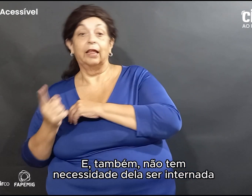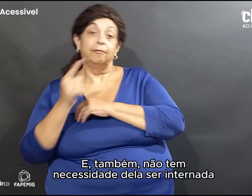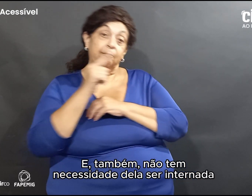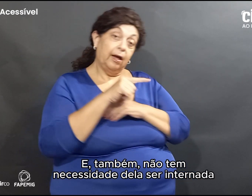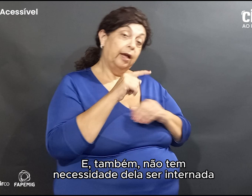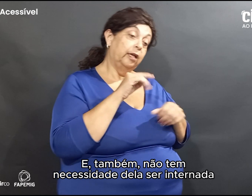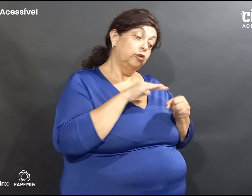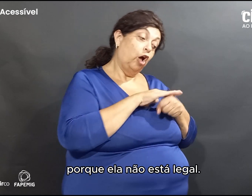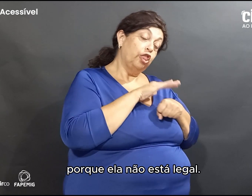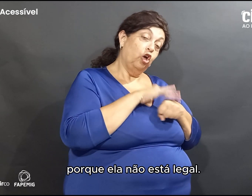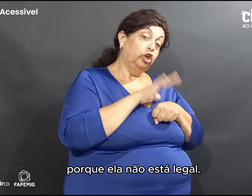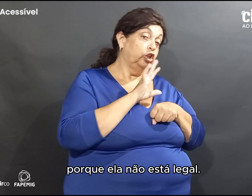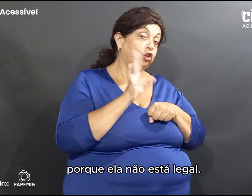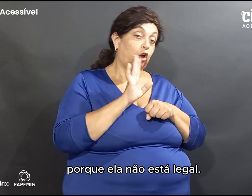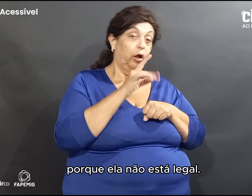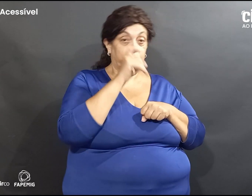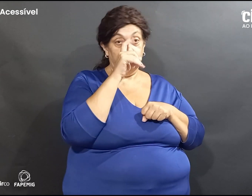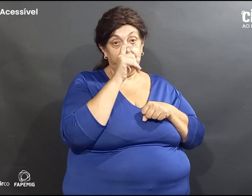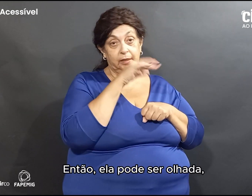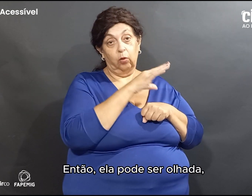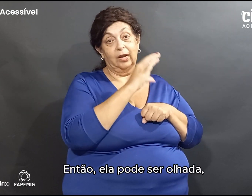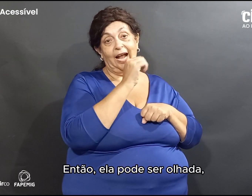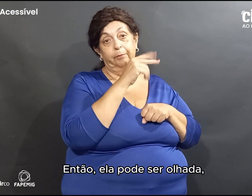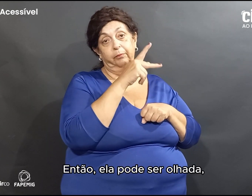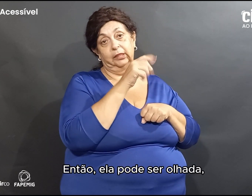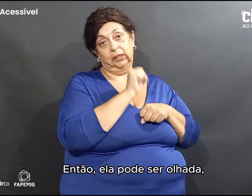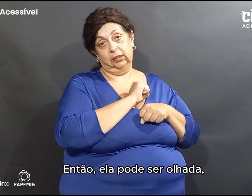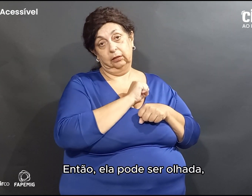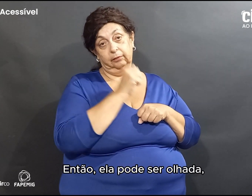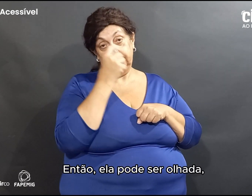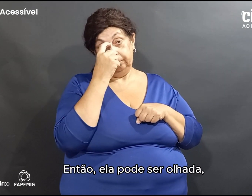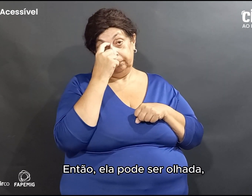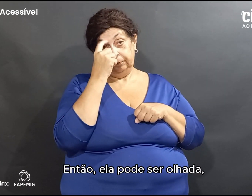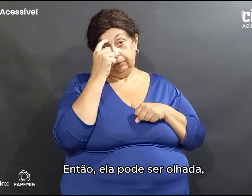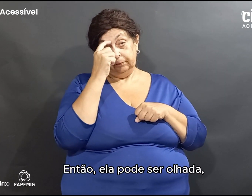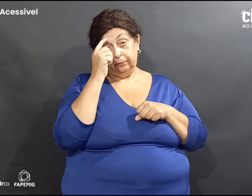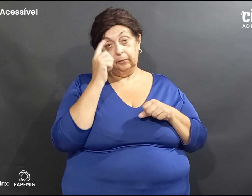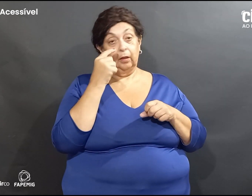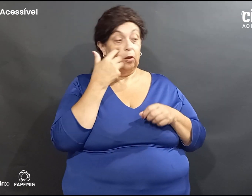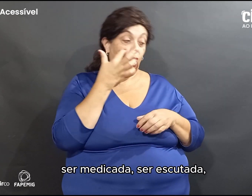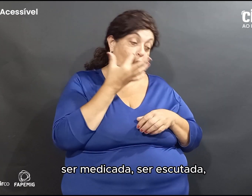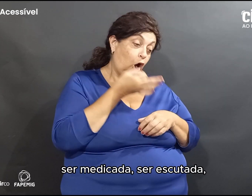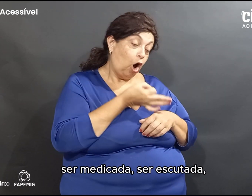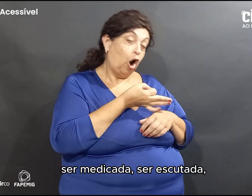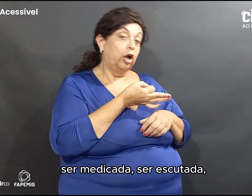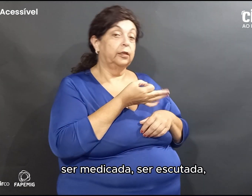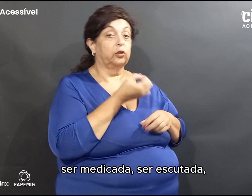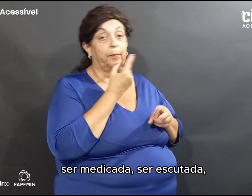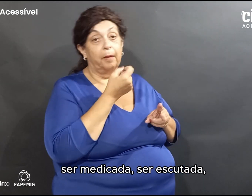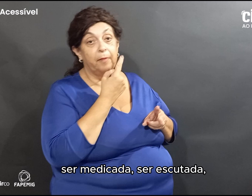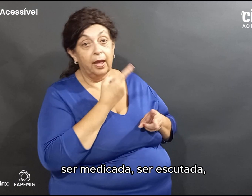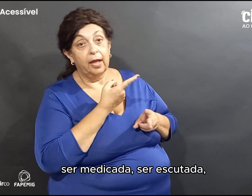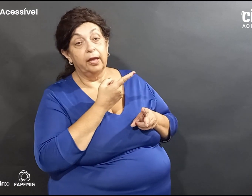ser internada porque ela não está legal. Então, ela pode ser olhada, ser medicada, ser escutada,